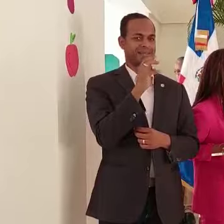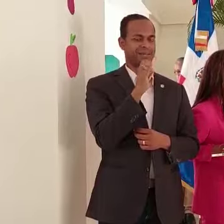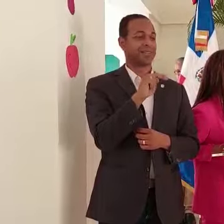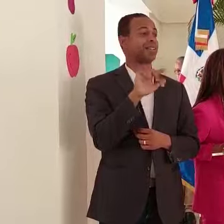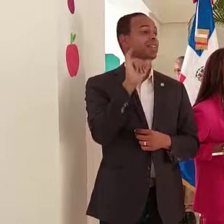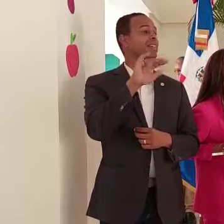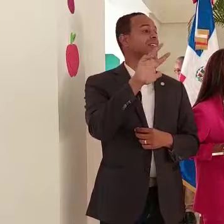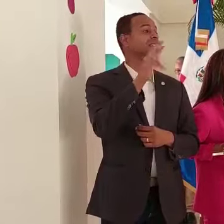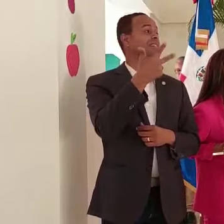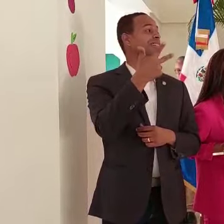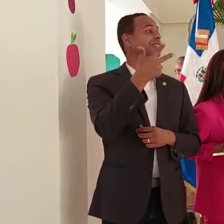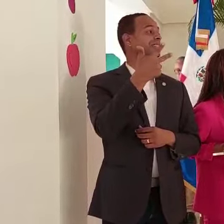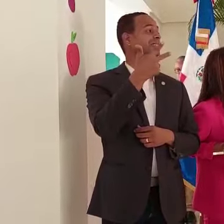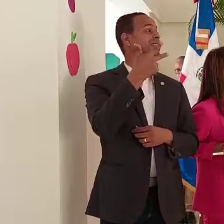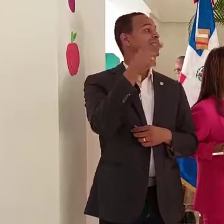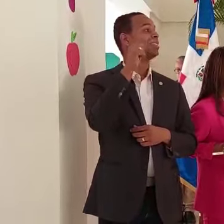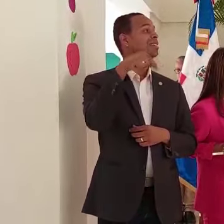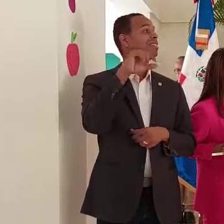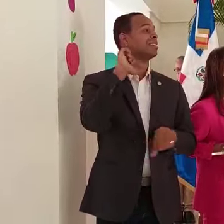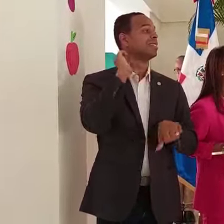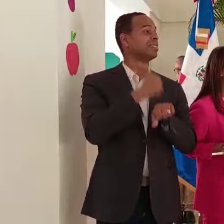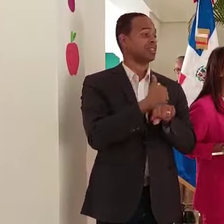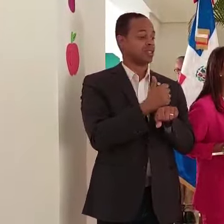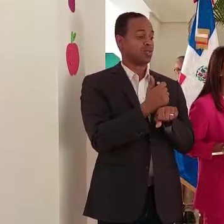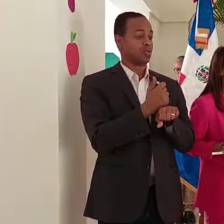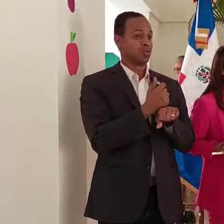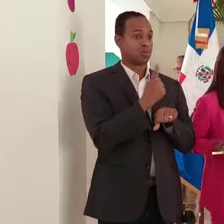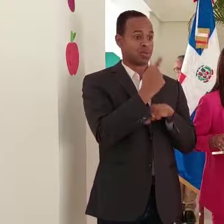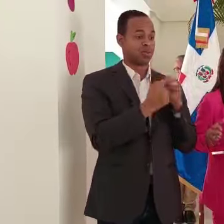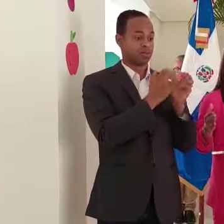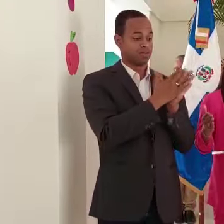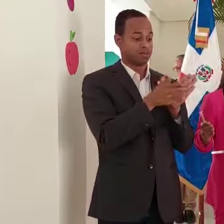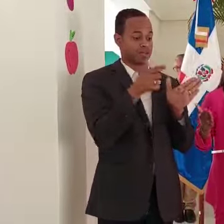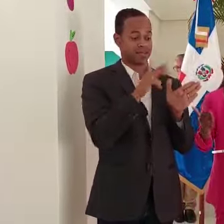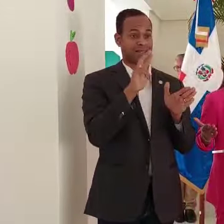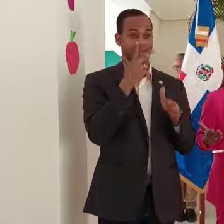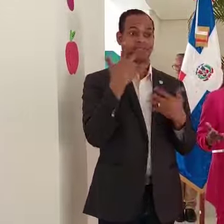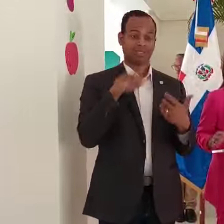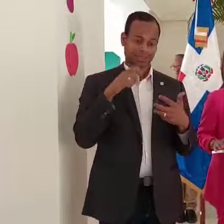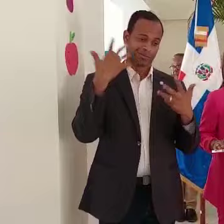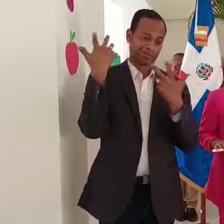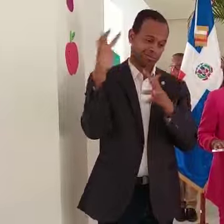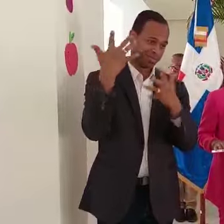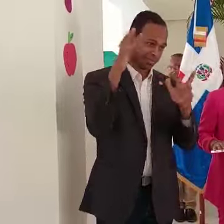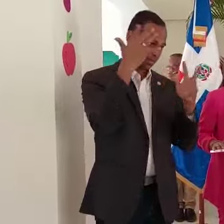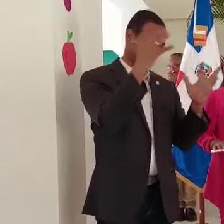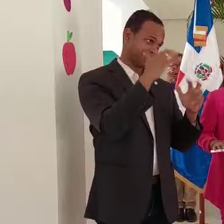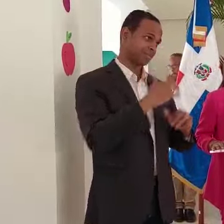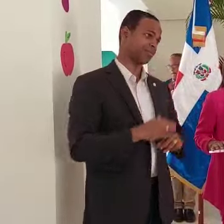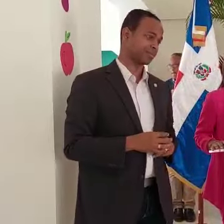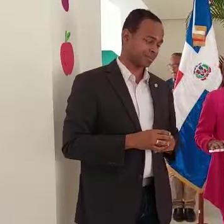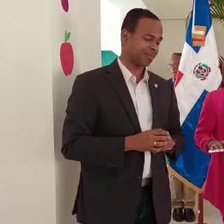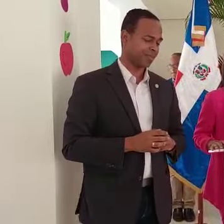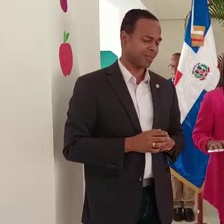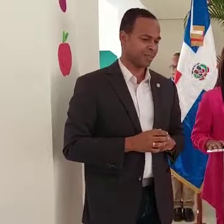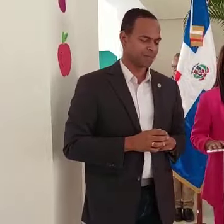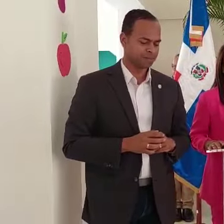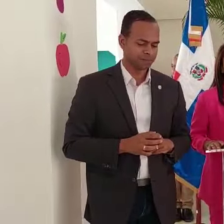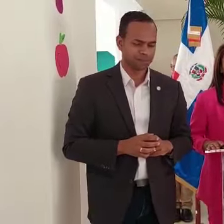el tercer centro que se apertura en esta provincia. Eso es digno de un aplauso.